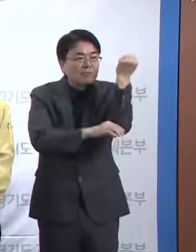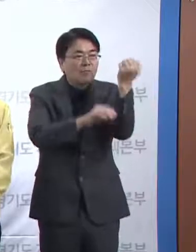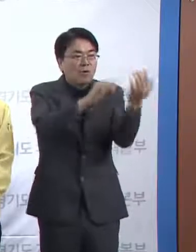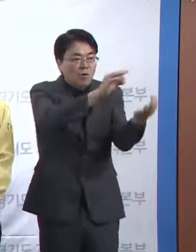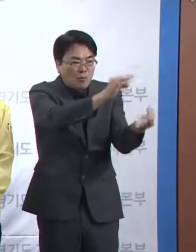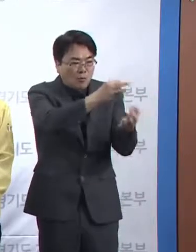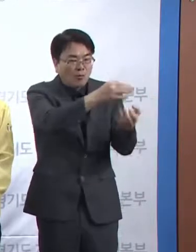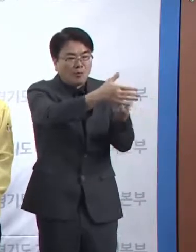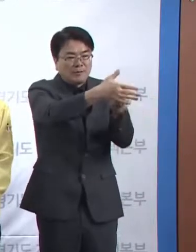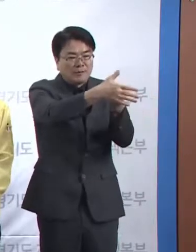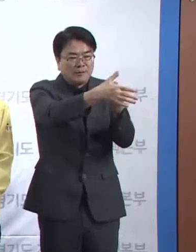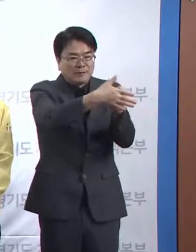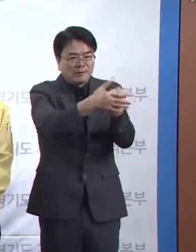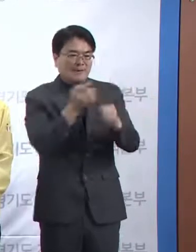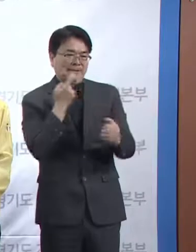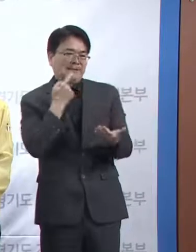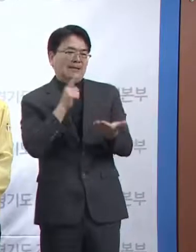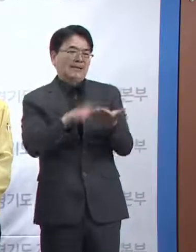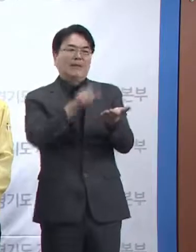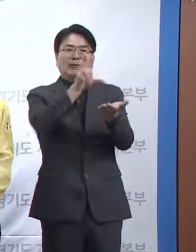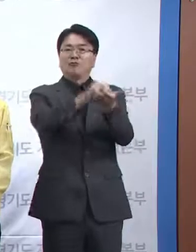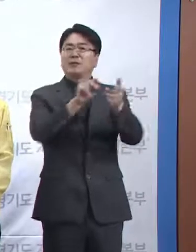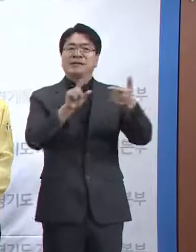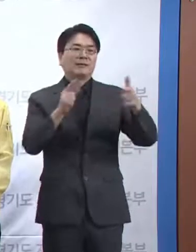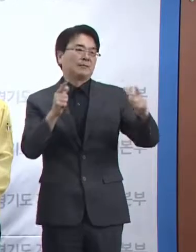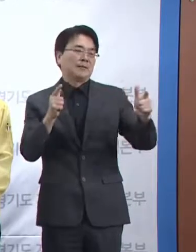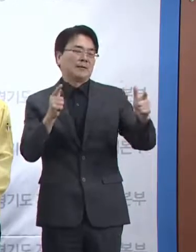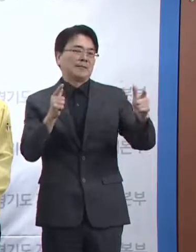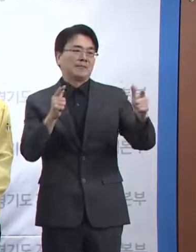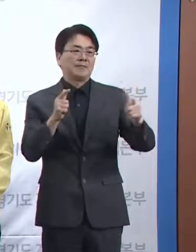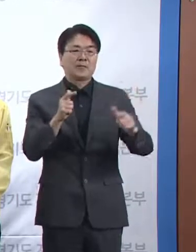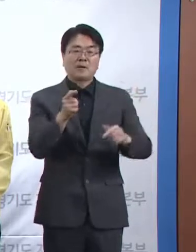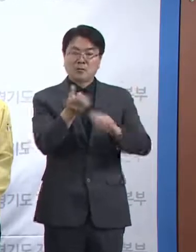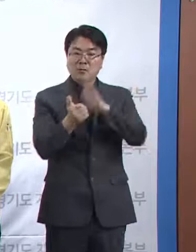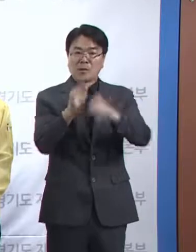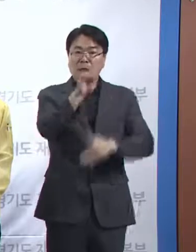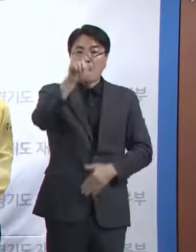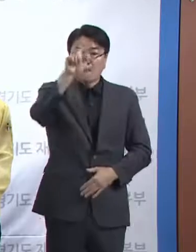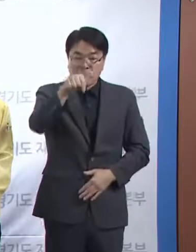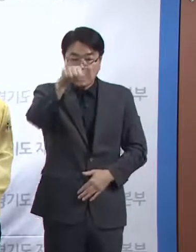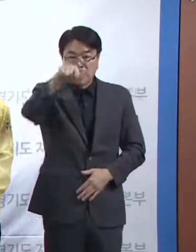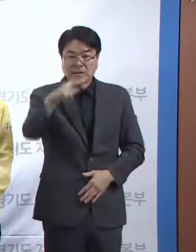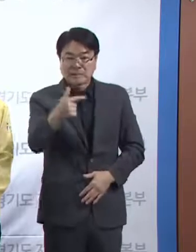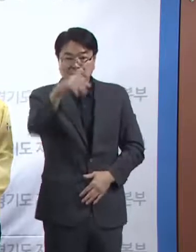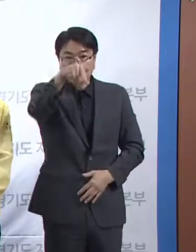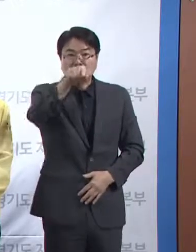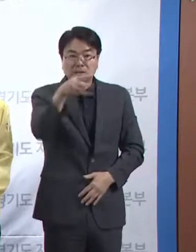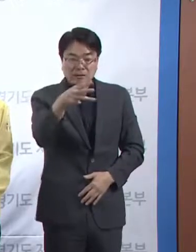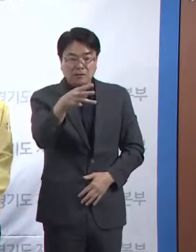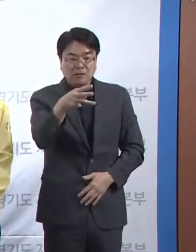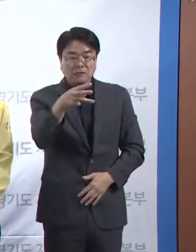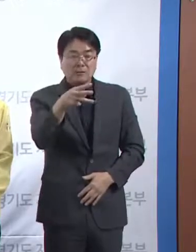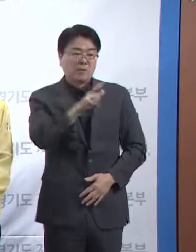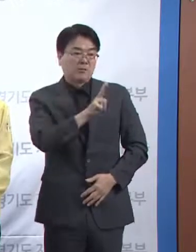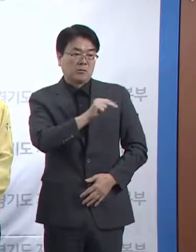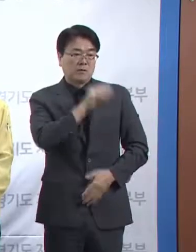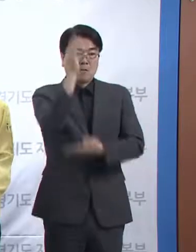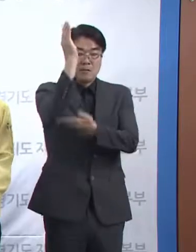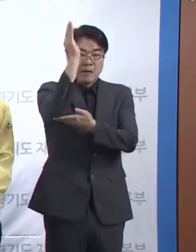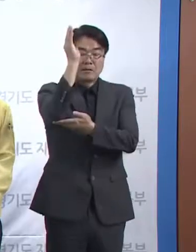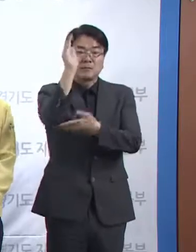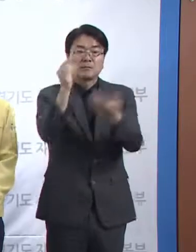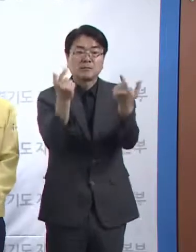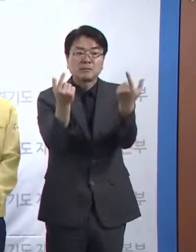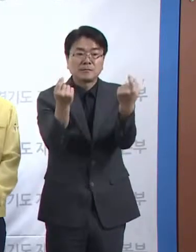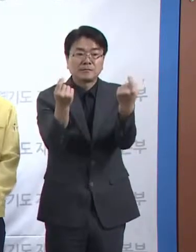그렇게 녹록치가 않습니다. 아까 우리 박근철 원내대표께서 말씀 잠깐 해주셨는데